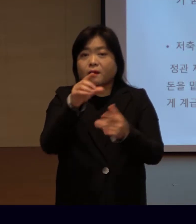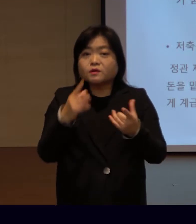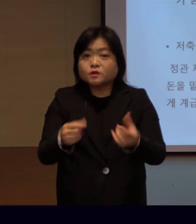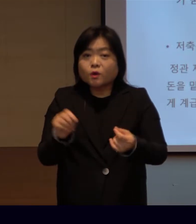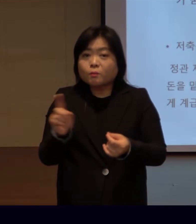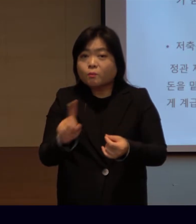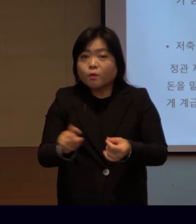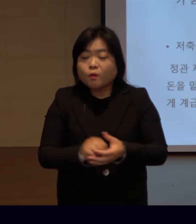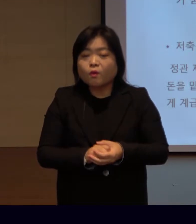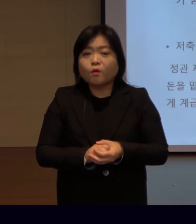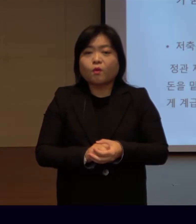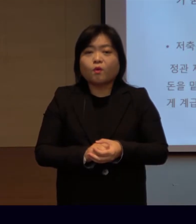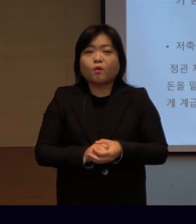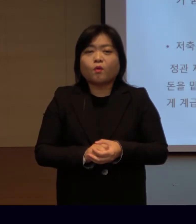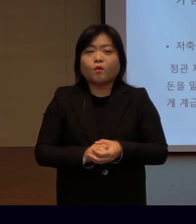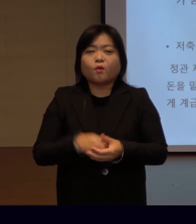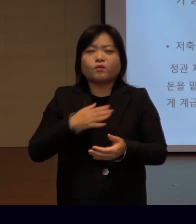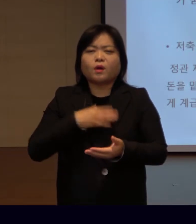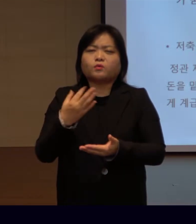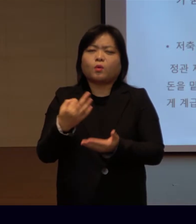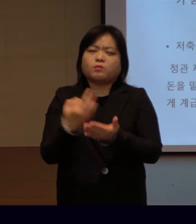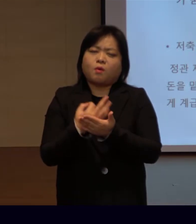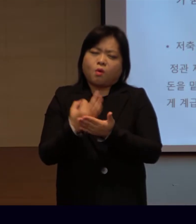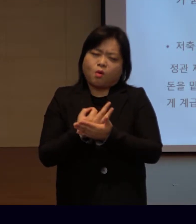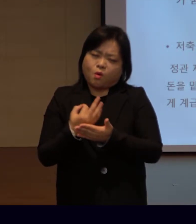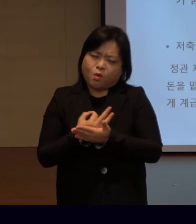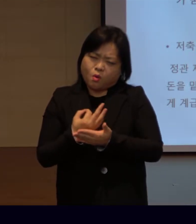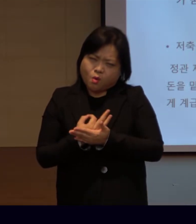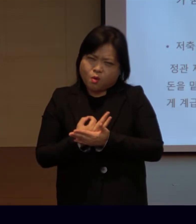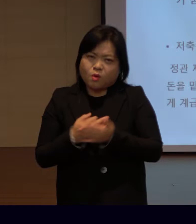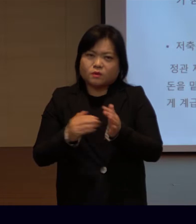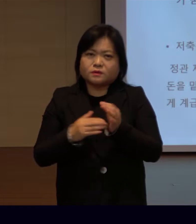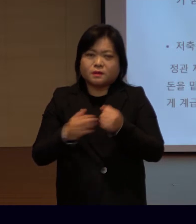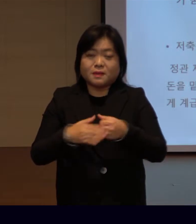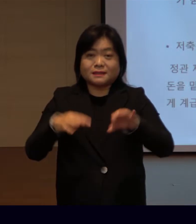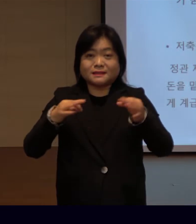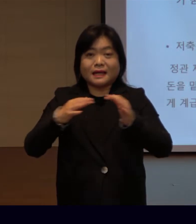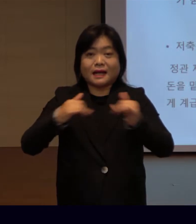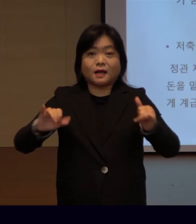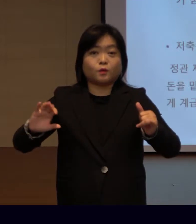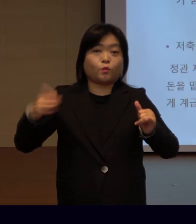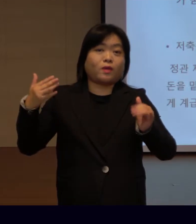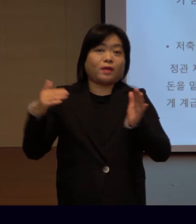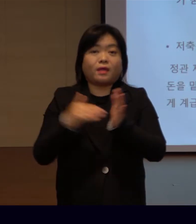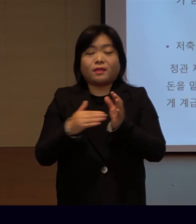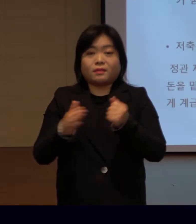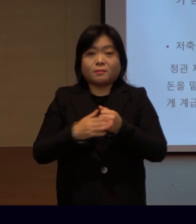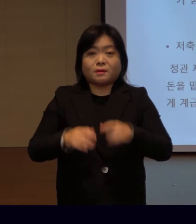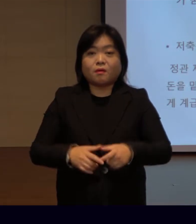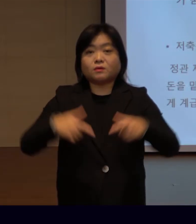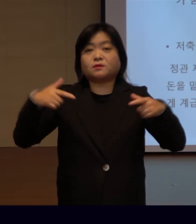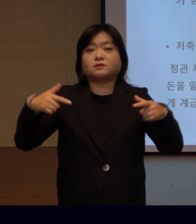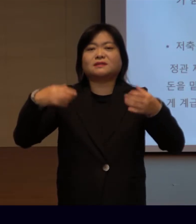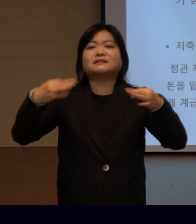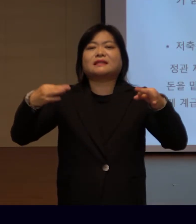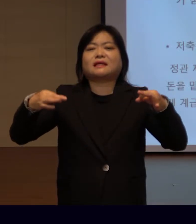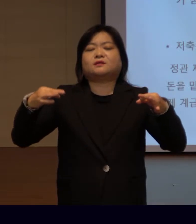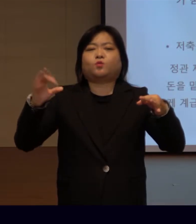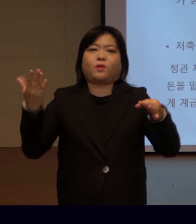좀 이렇게 엄하리 내고 돈을 좀 벌어가지고 은행가가 되면서 그게 커지면서 은행이 된